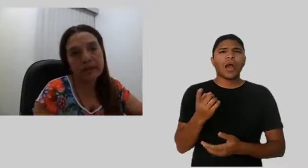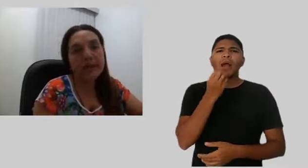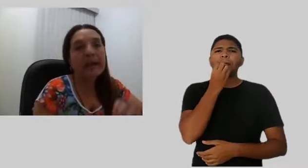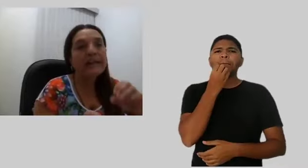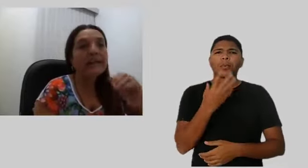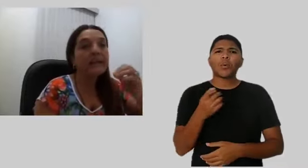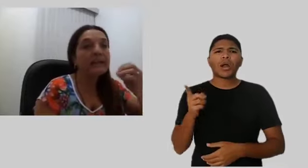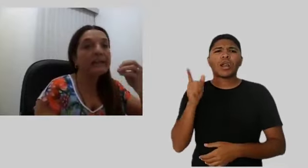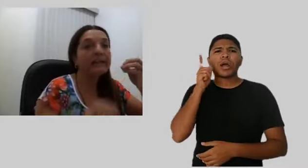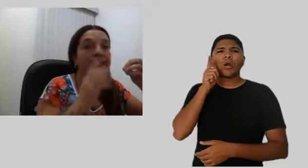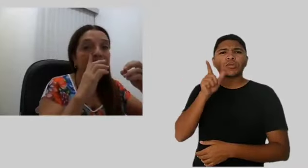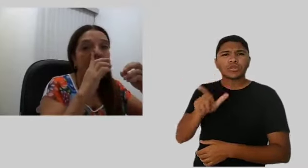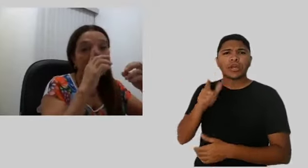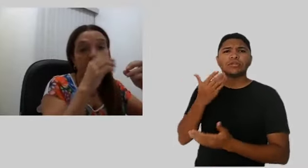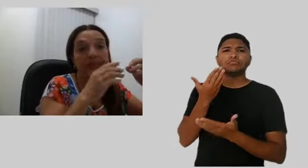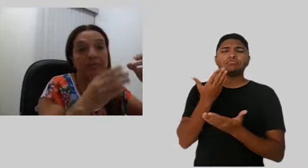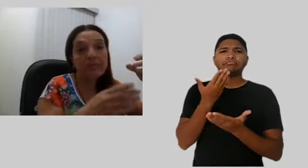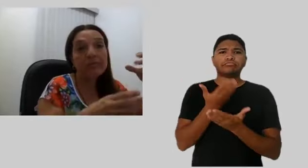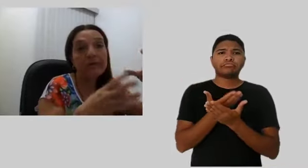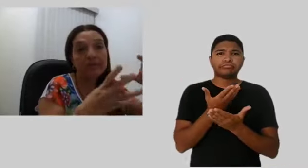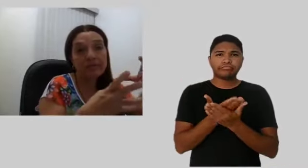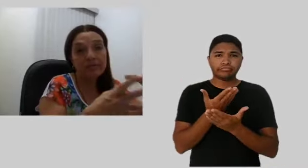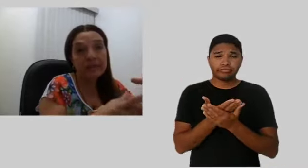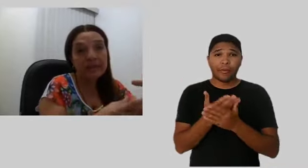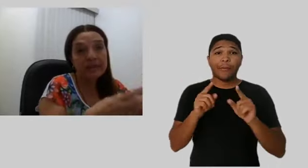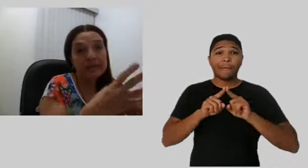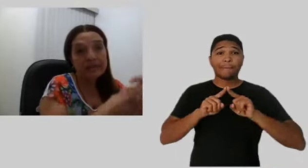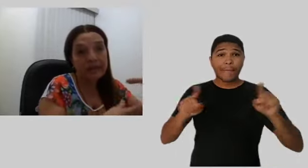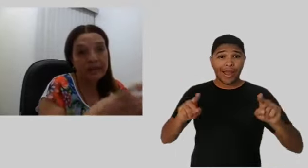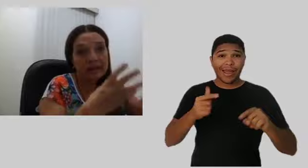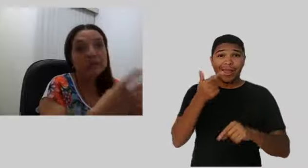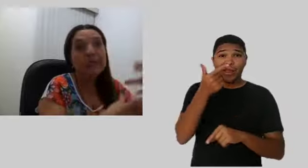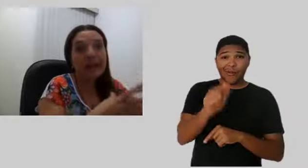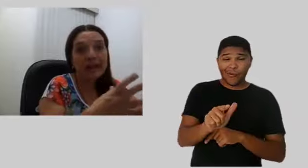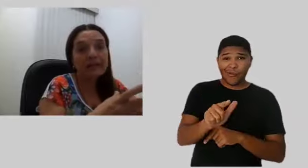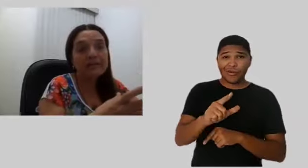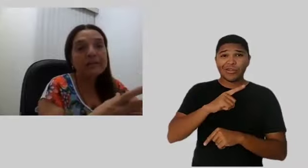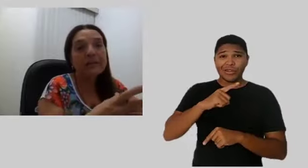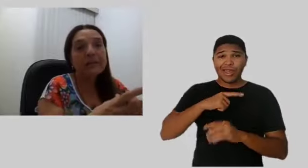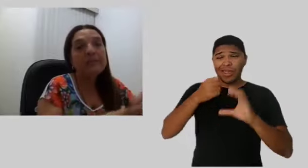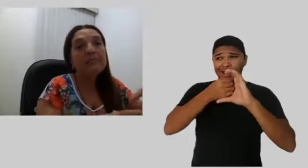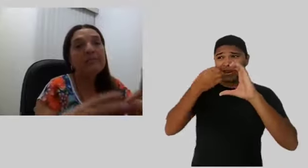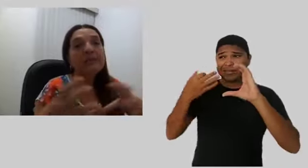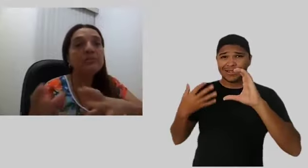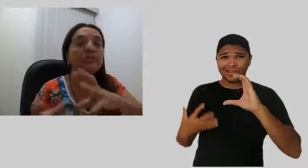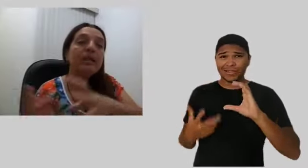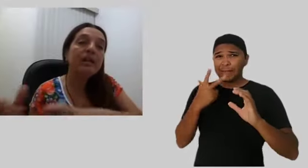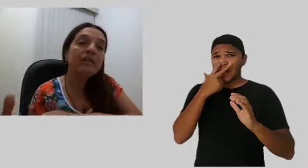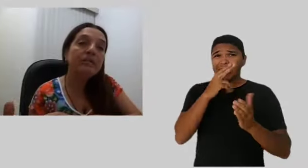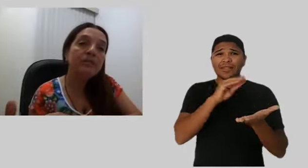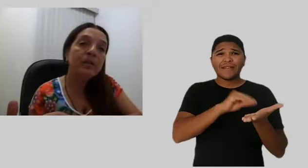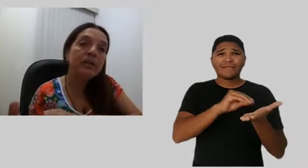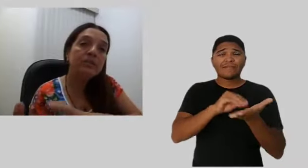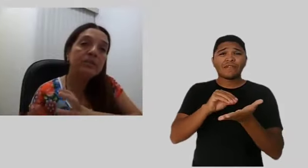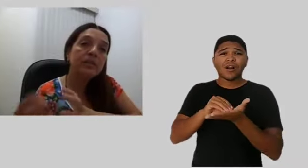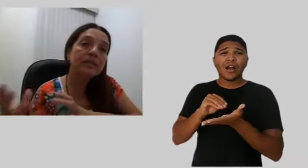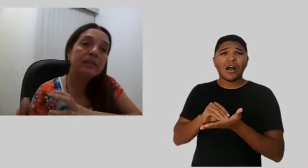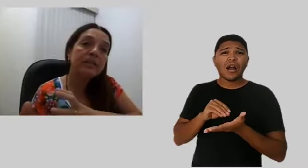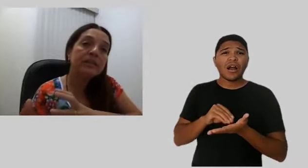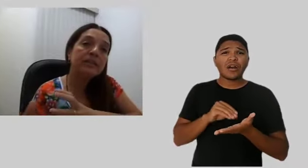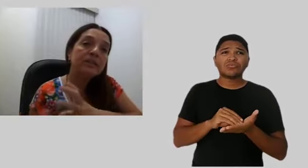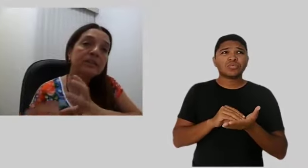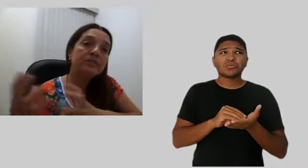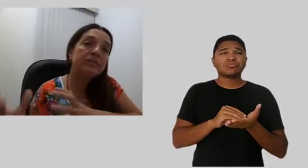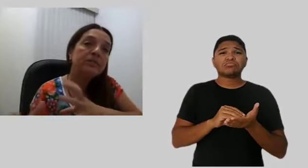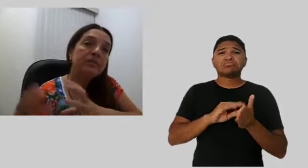objeto. Aí aquela característica vai ser bom porque ela vai poder estudá-la, né? Mas de outro lado, o resto